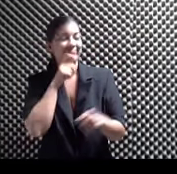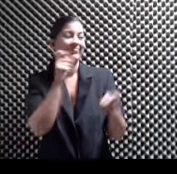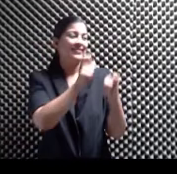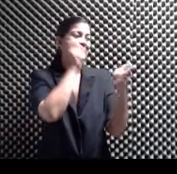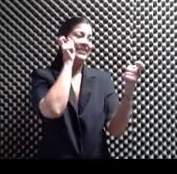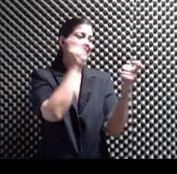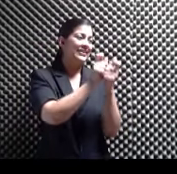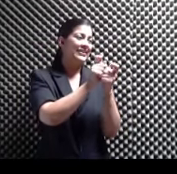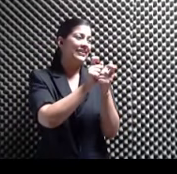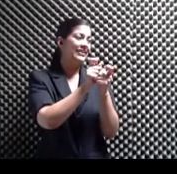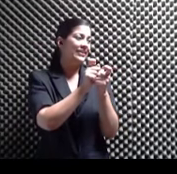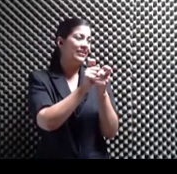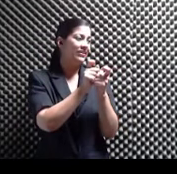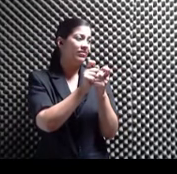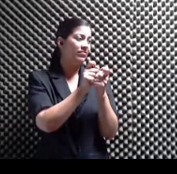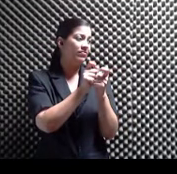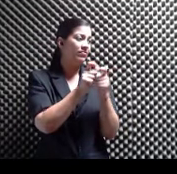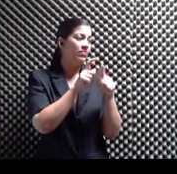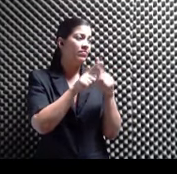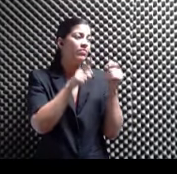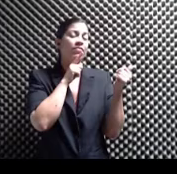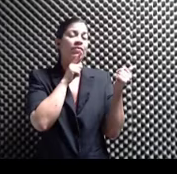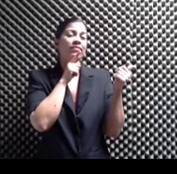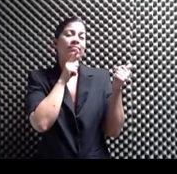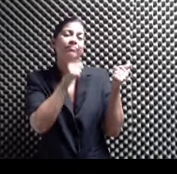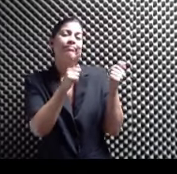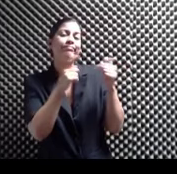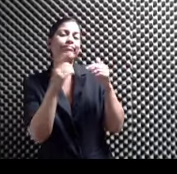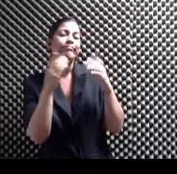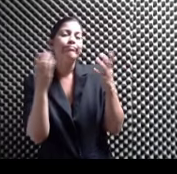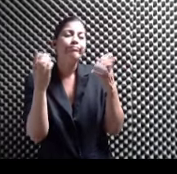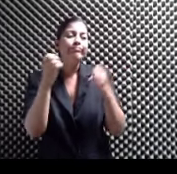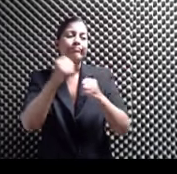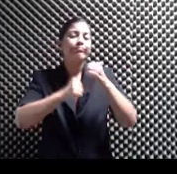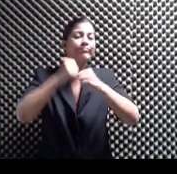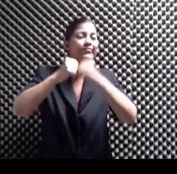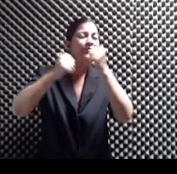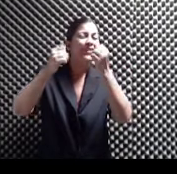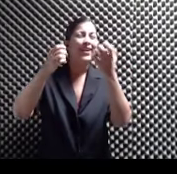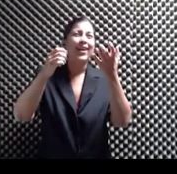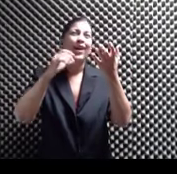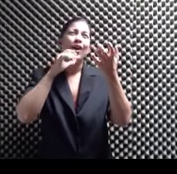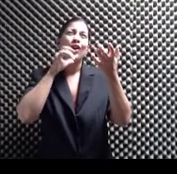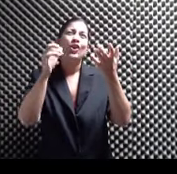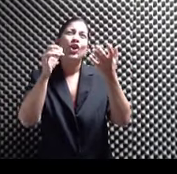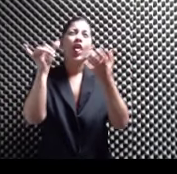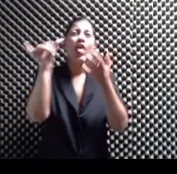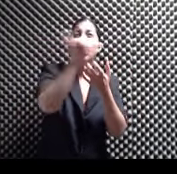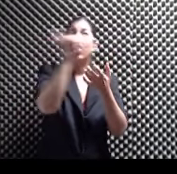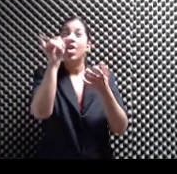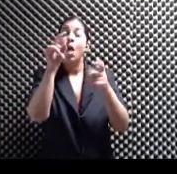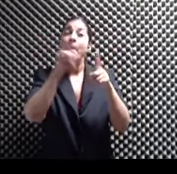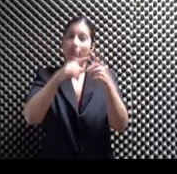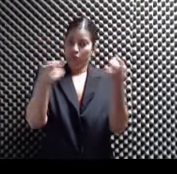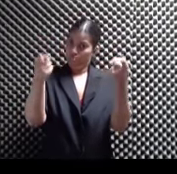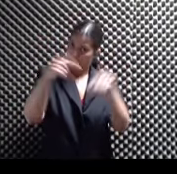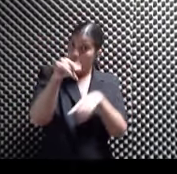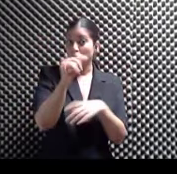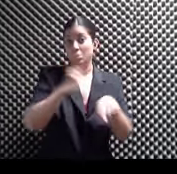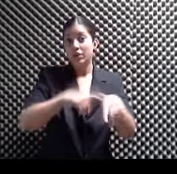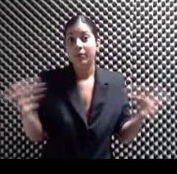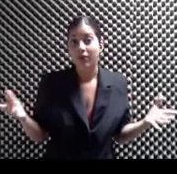uh-huh. Pero fue coyuntural, o sea, okay. No, una cosa no tiene que ver con la otra, pero sí. Pero surgió en ese momento. Exacto. Y claro, la